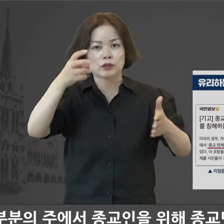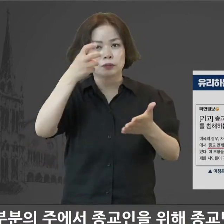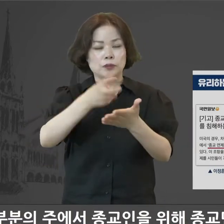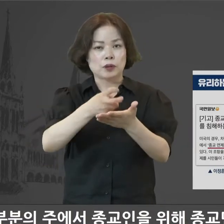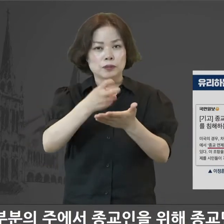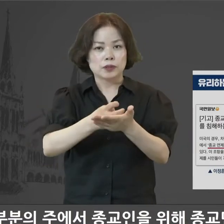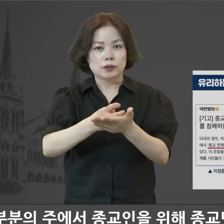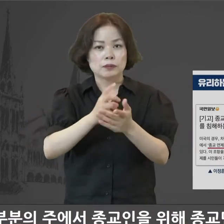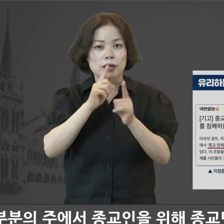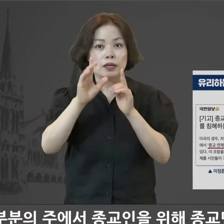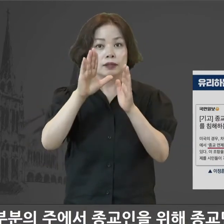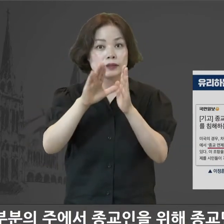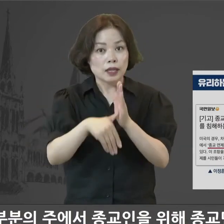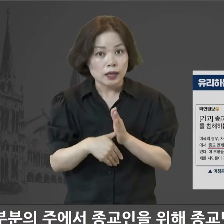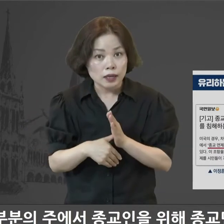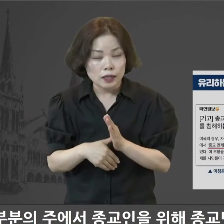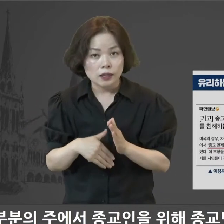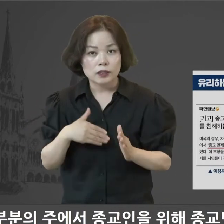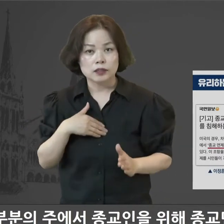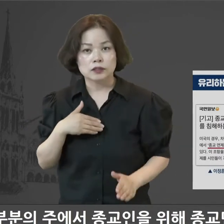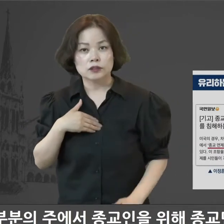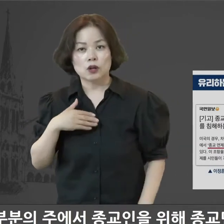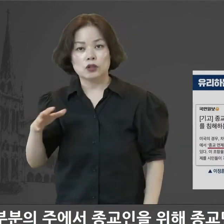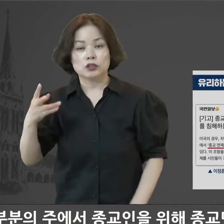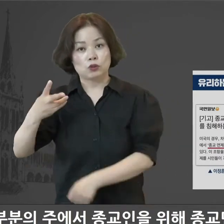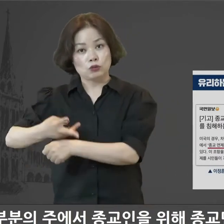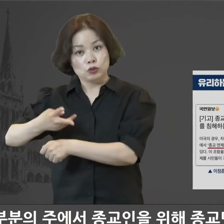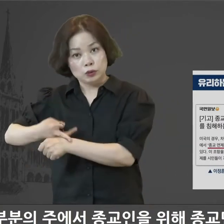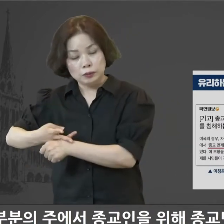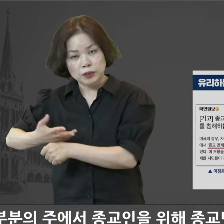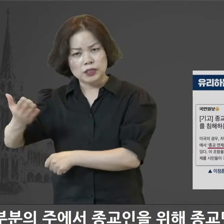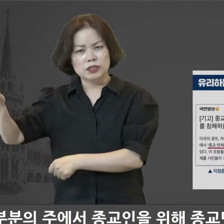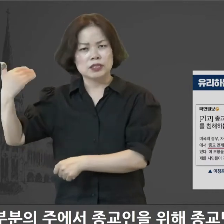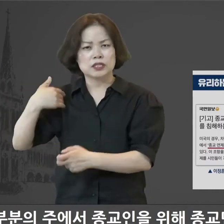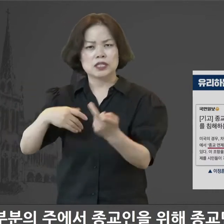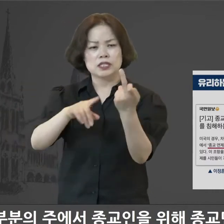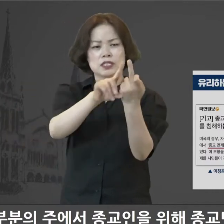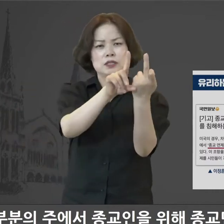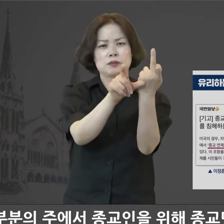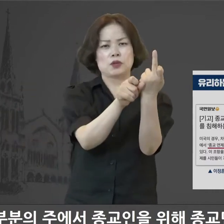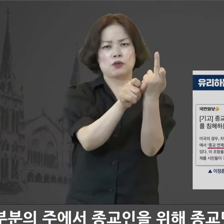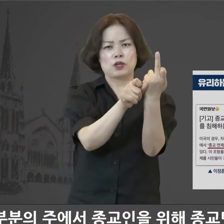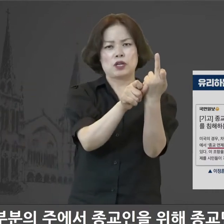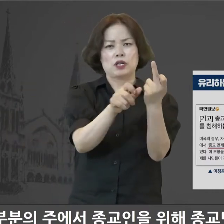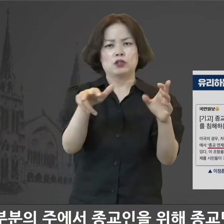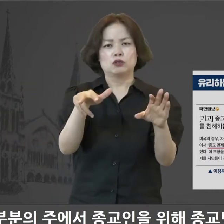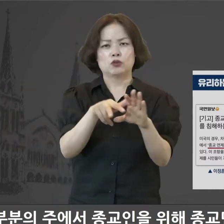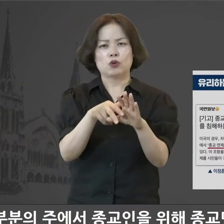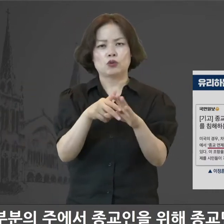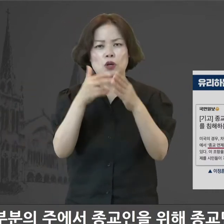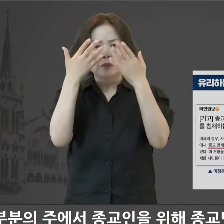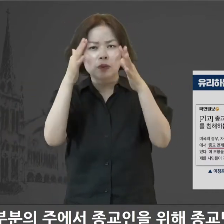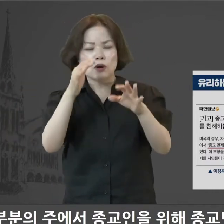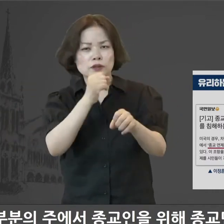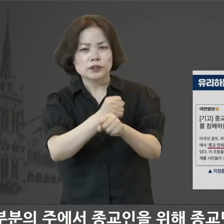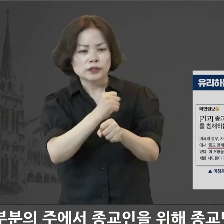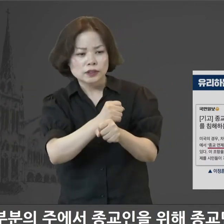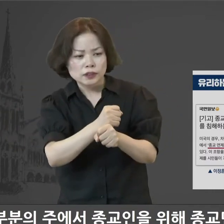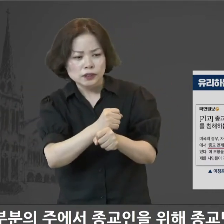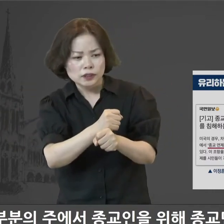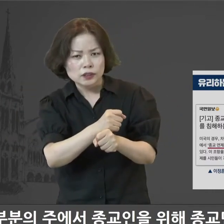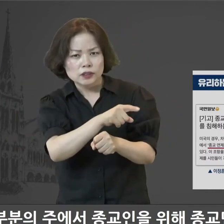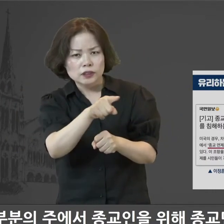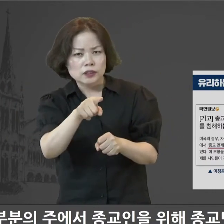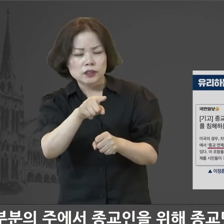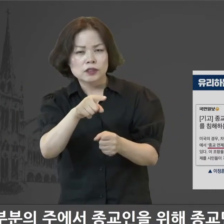때 이상민 의원이 원래 지난 12월에 종교 면제 조항을 넣어서 한번 발의를 해본